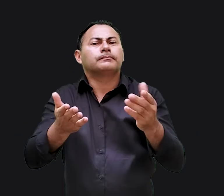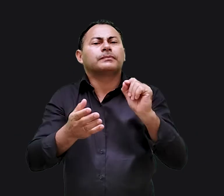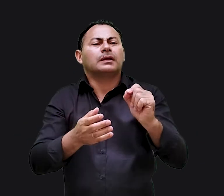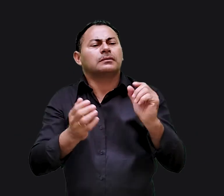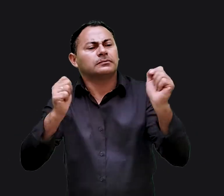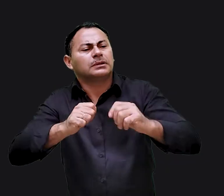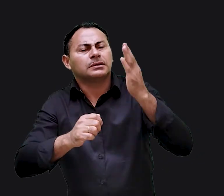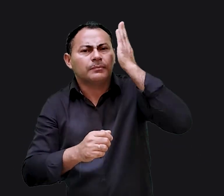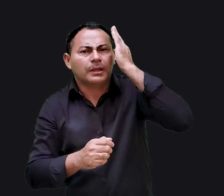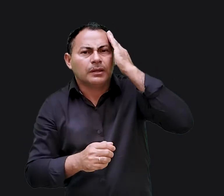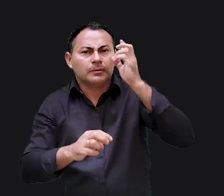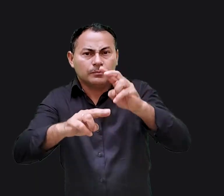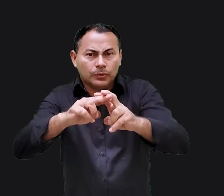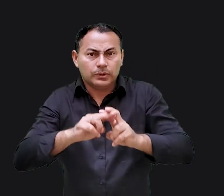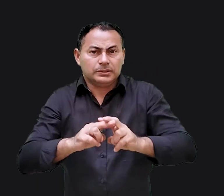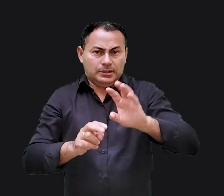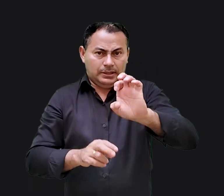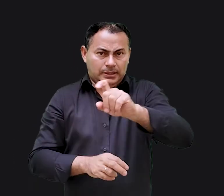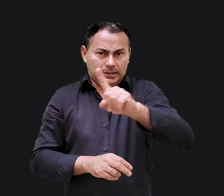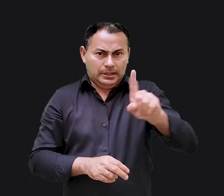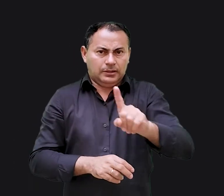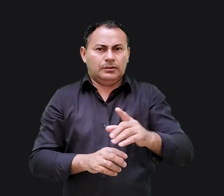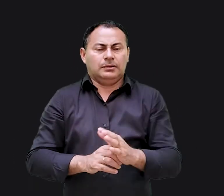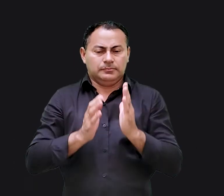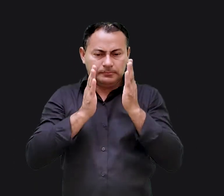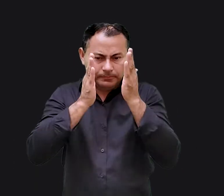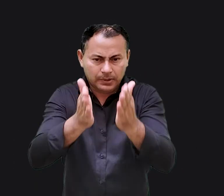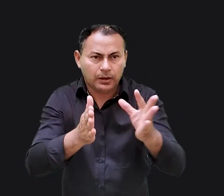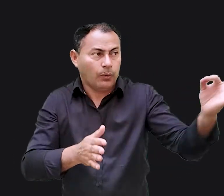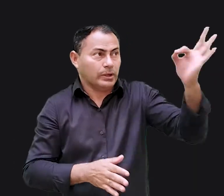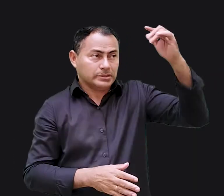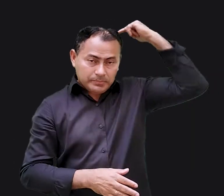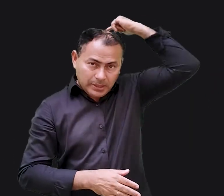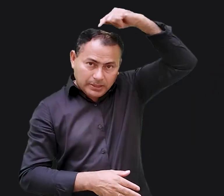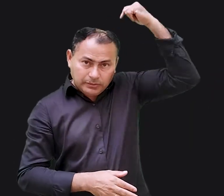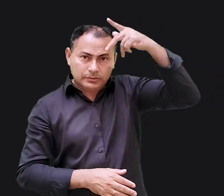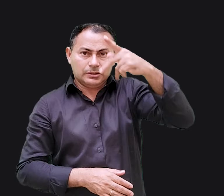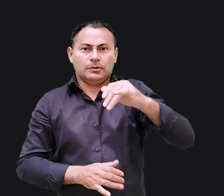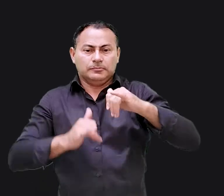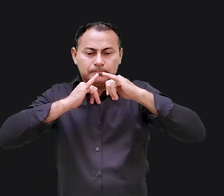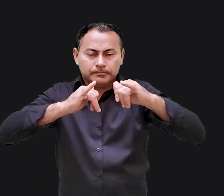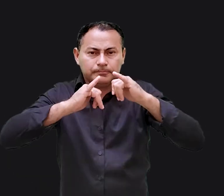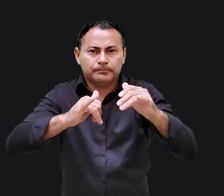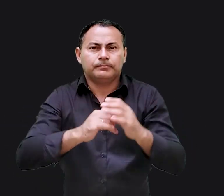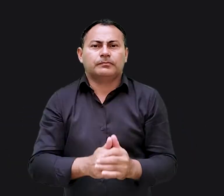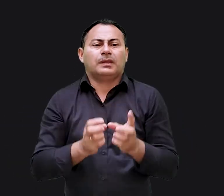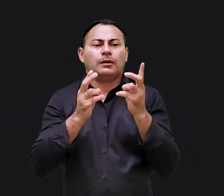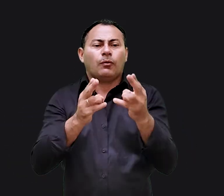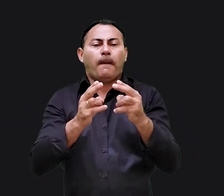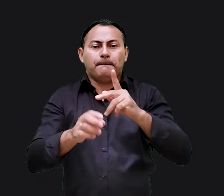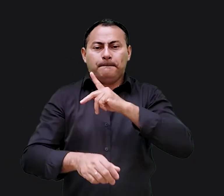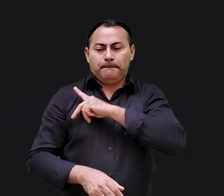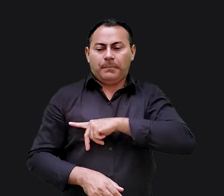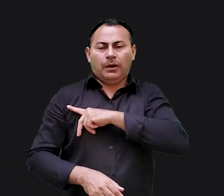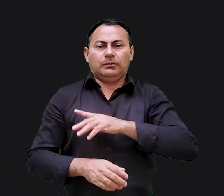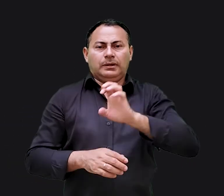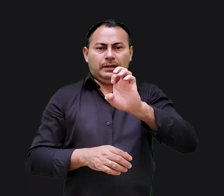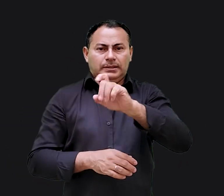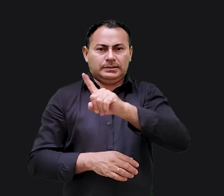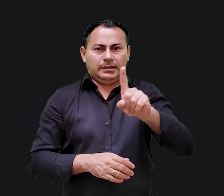tanto, hein? É por isso que Ezequiel dá tanta ênfase ao Espírito Santo em sua pregação. Assim como Paulo, Ezequiel